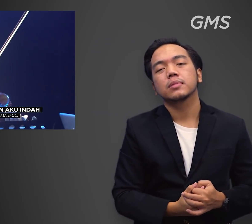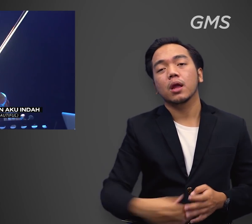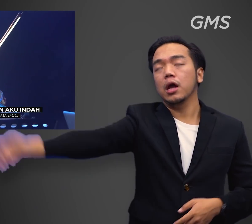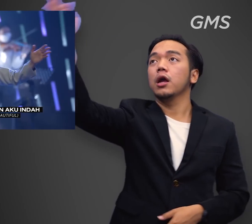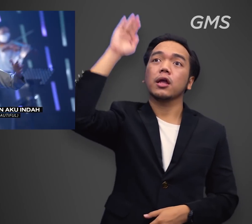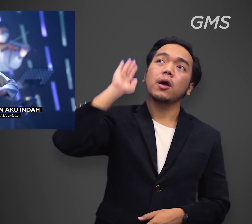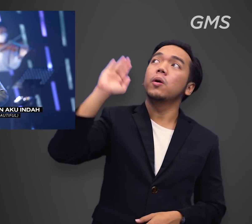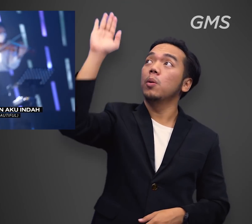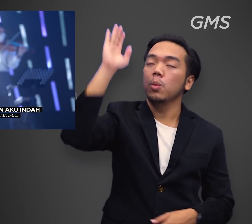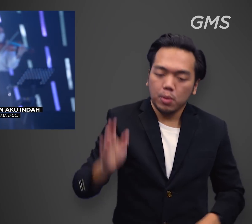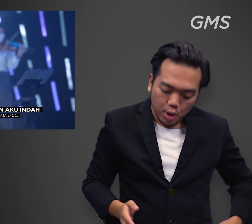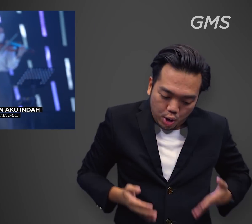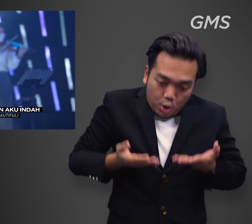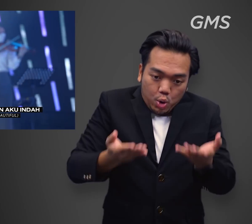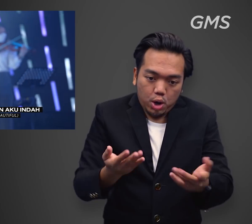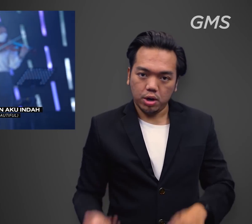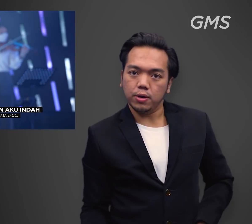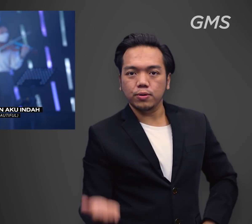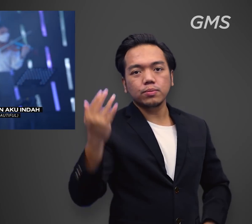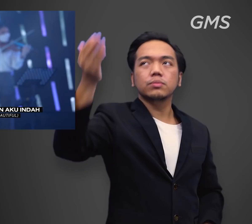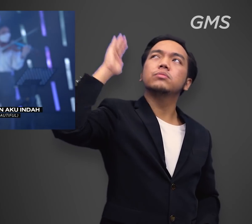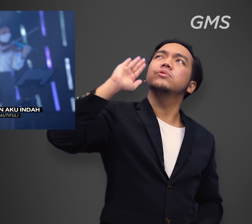Kau berikan hidupmu,